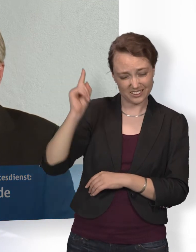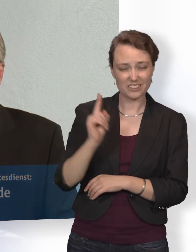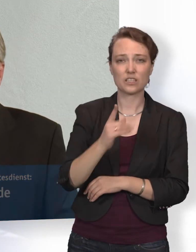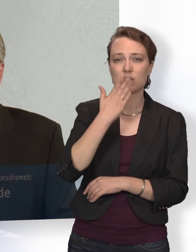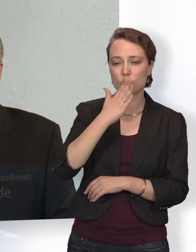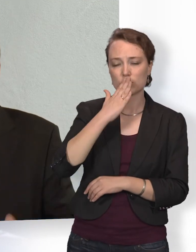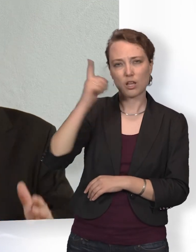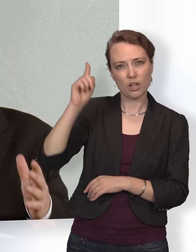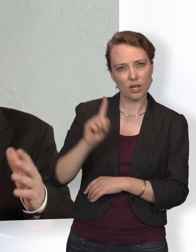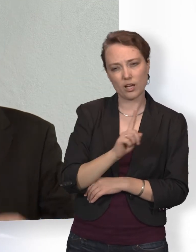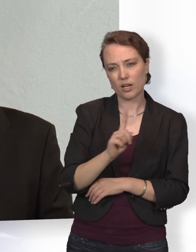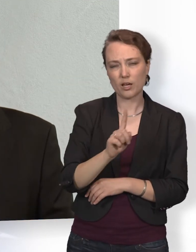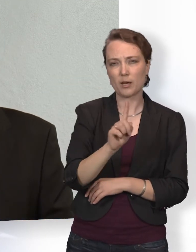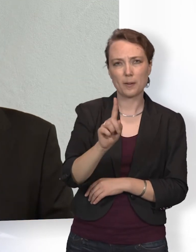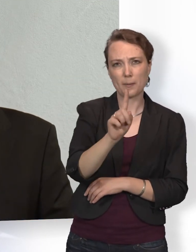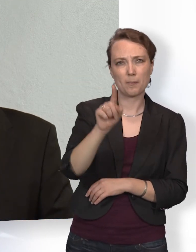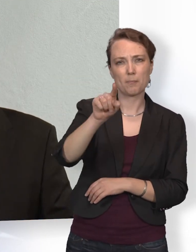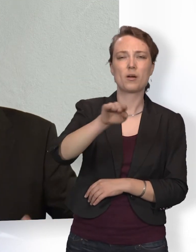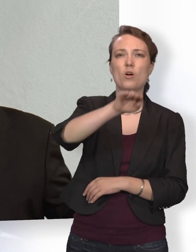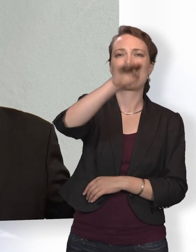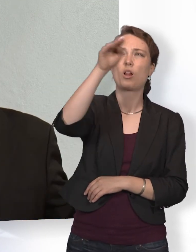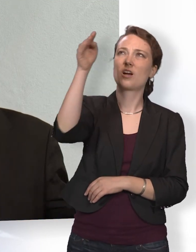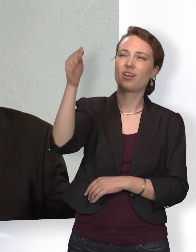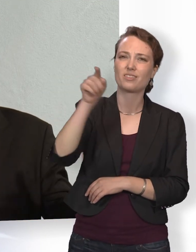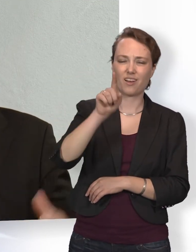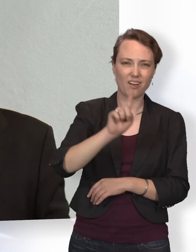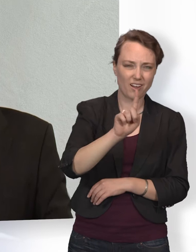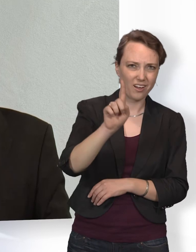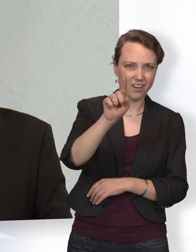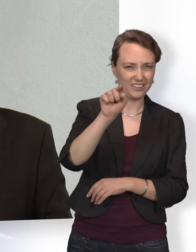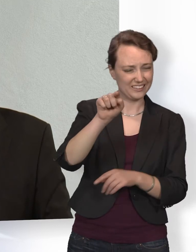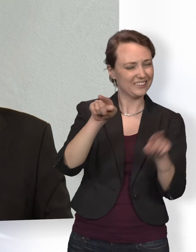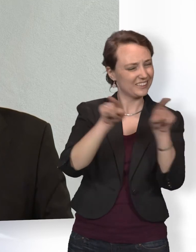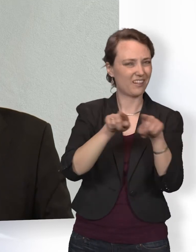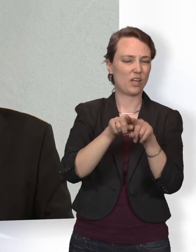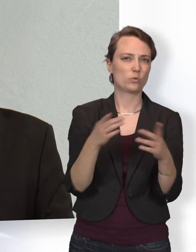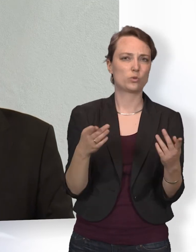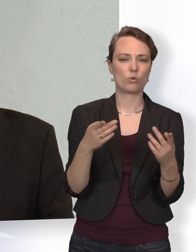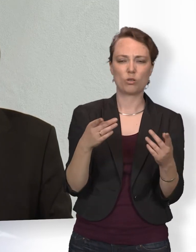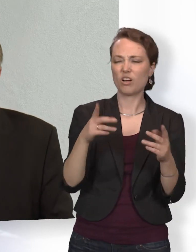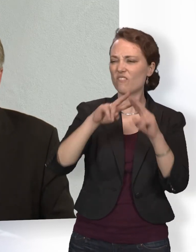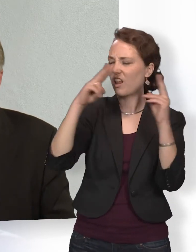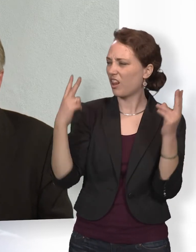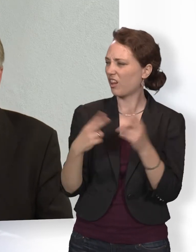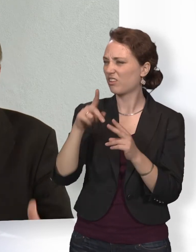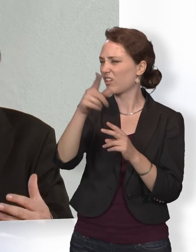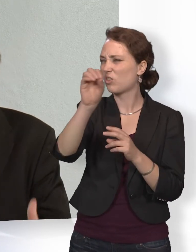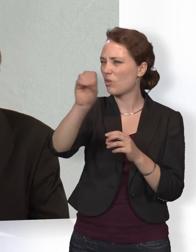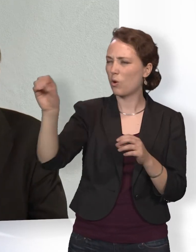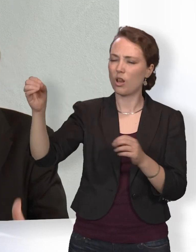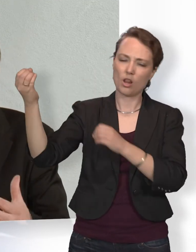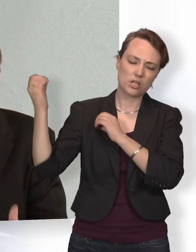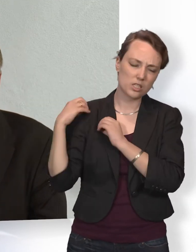hin nach Golgatha unterwegs war, als er die ganzen Nullnummern der Menschheit mit sich schleppte. Mit jedem Schritt wurde